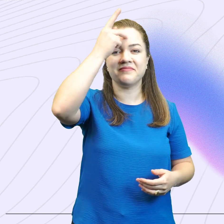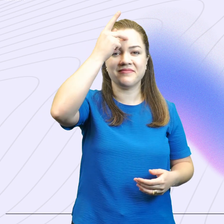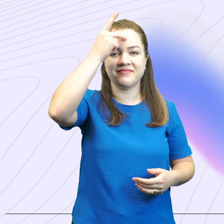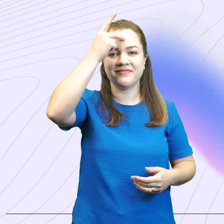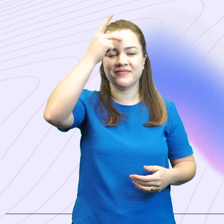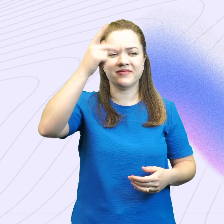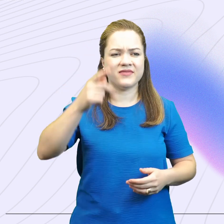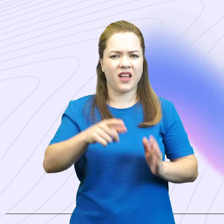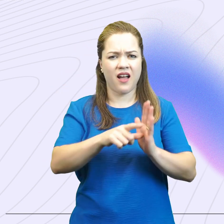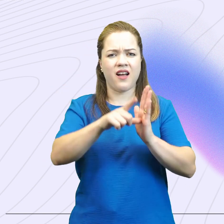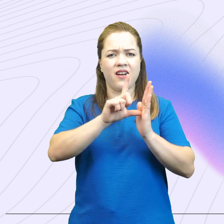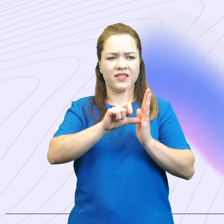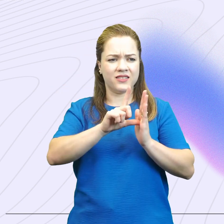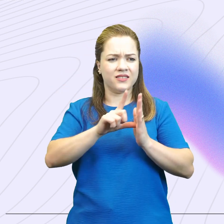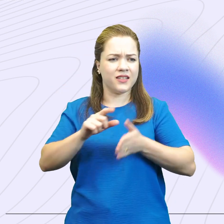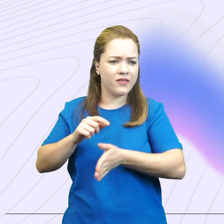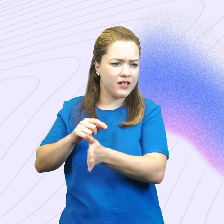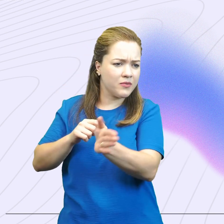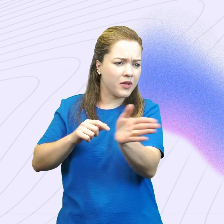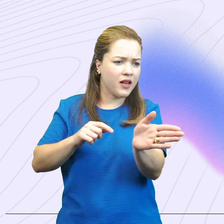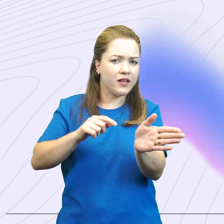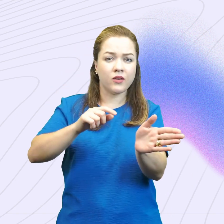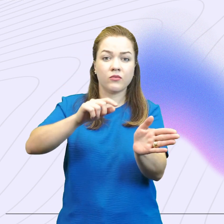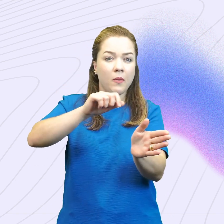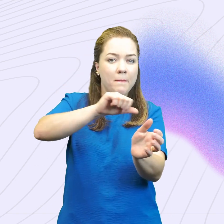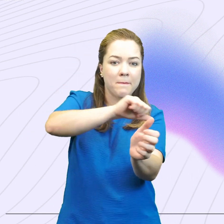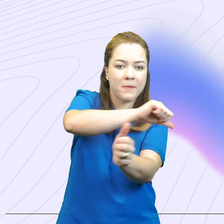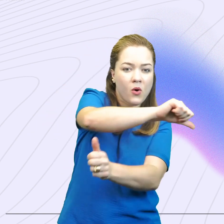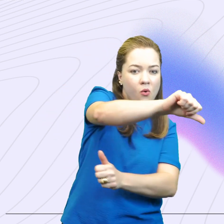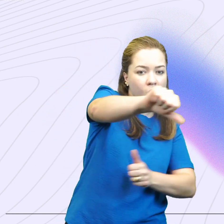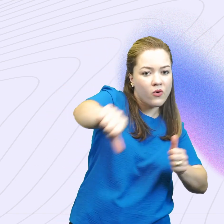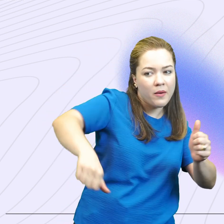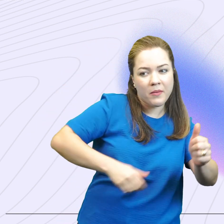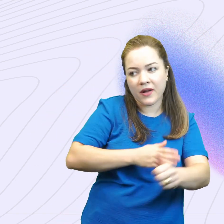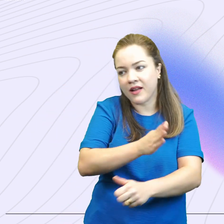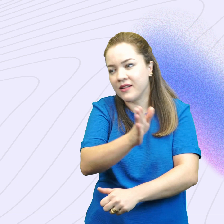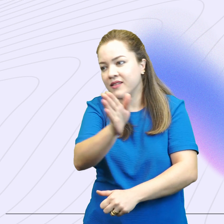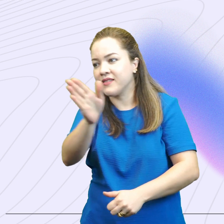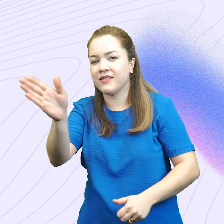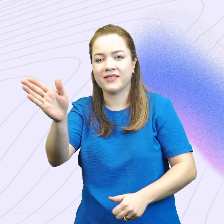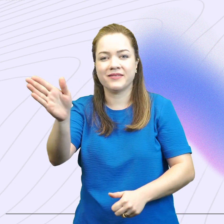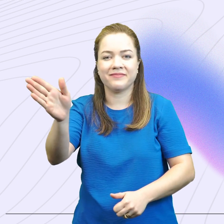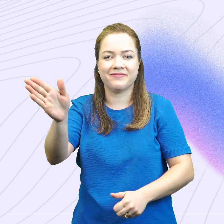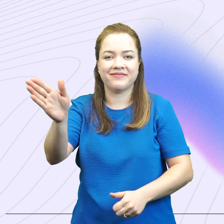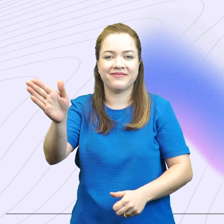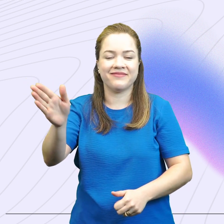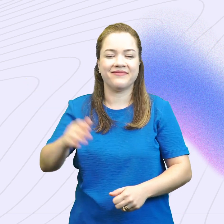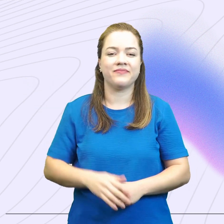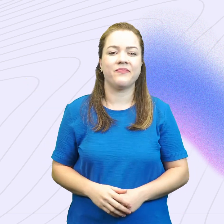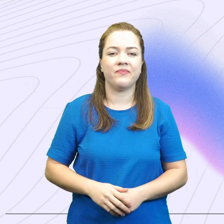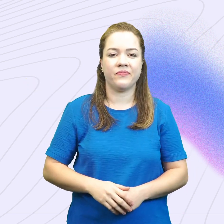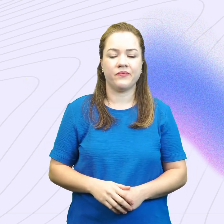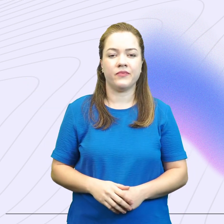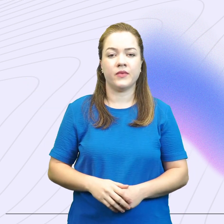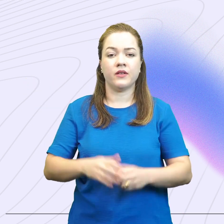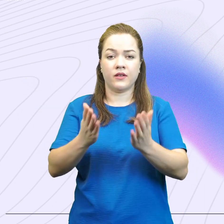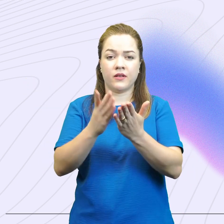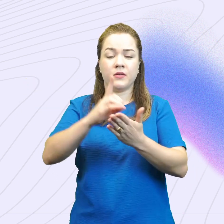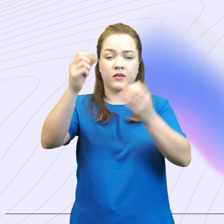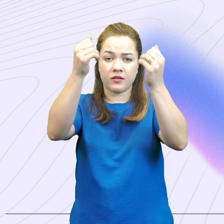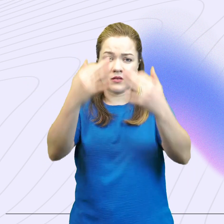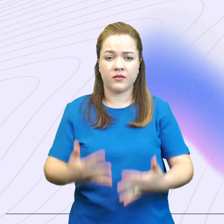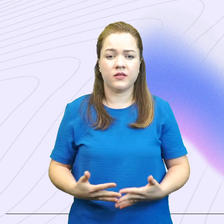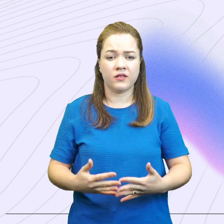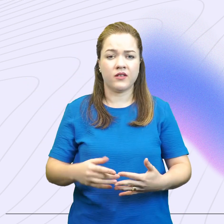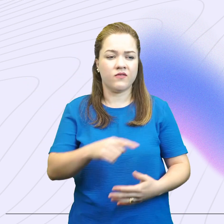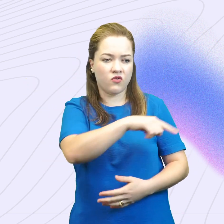rota para outro lugar depois. Em João 15,16 fala, vocês não me escolheram, mas eu escolhi para